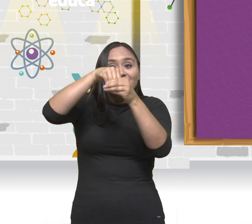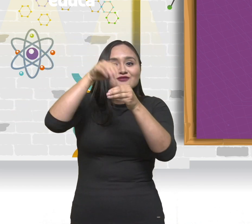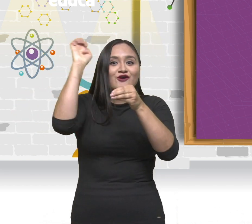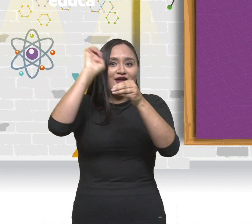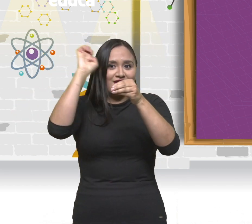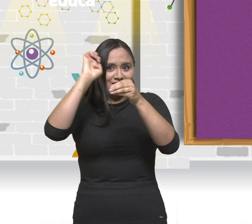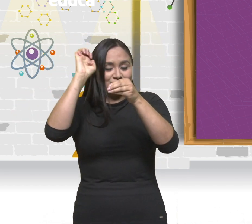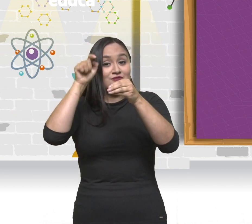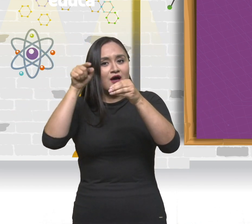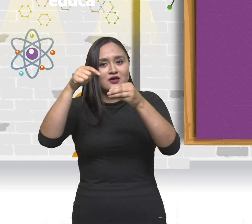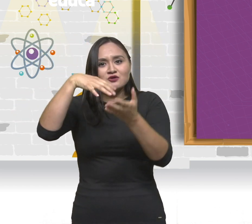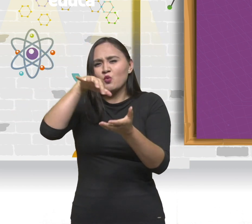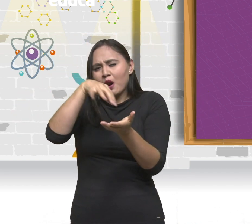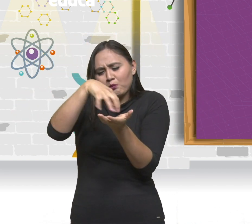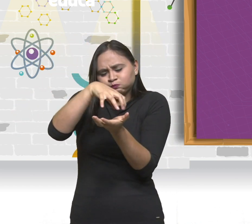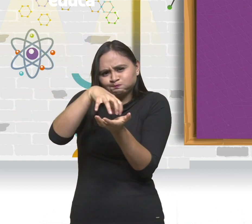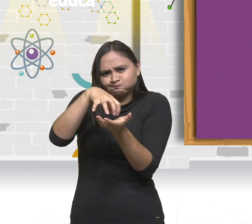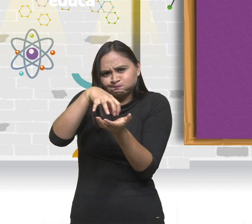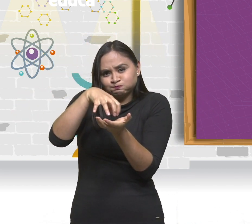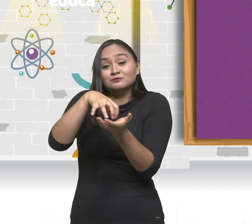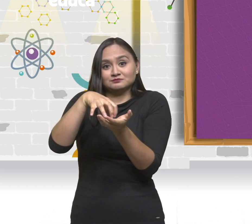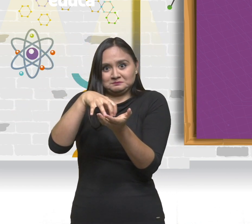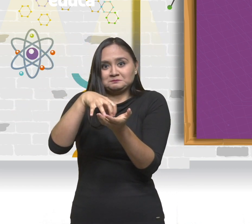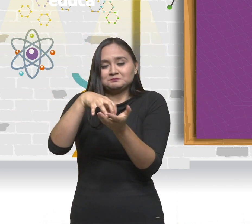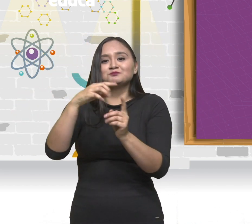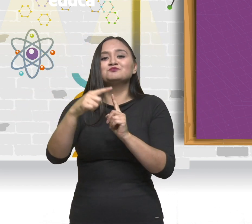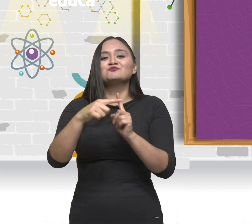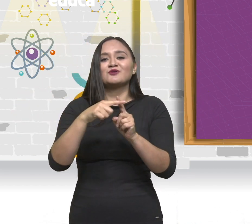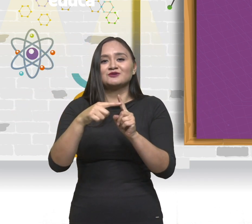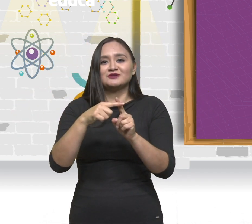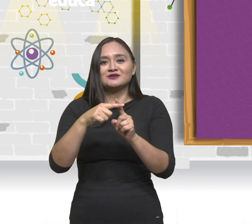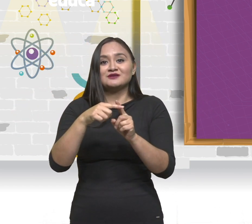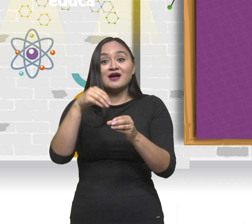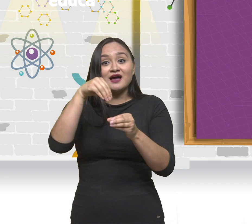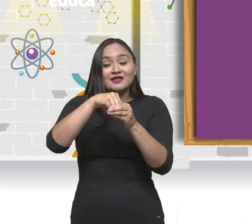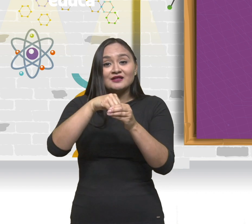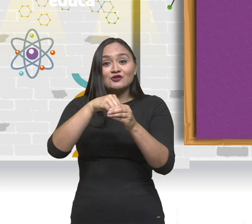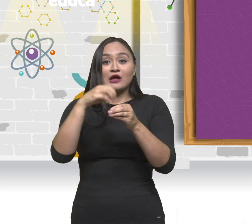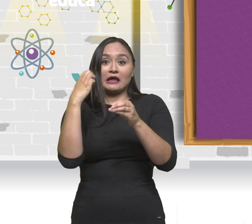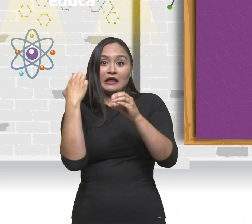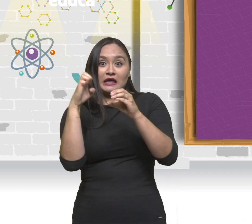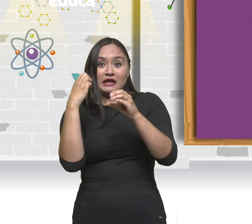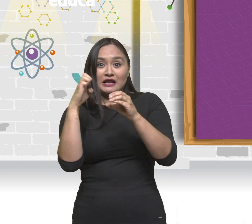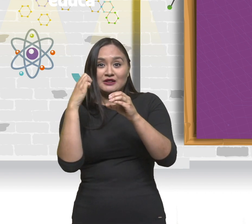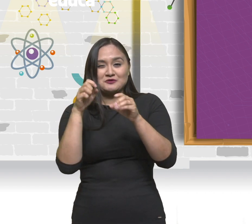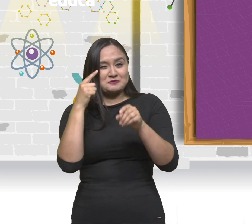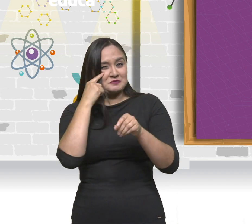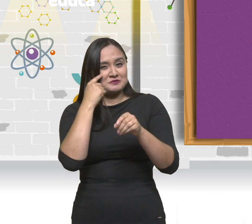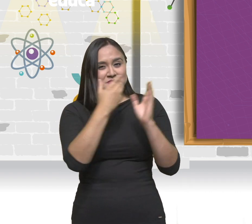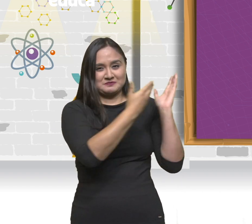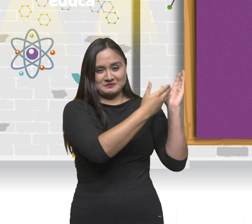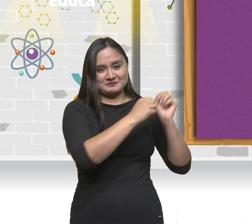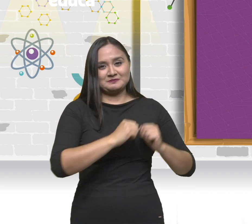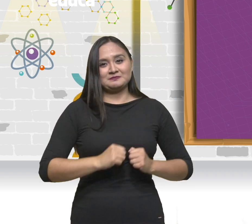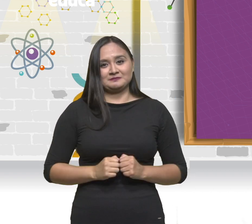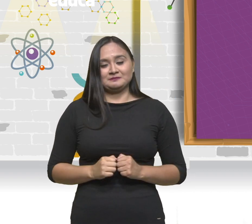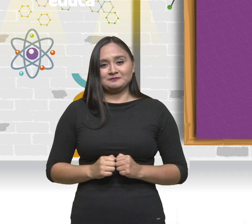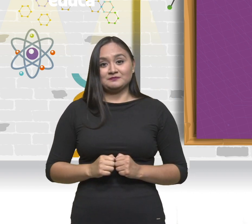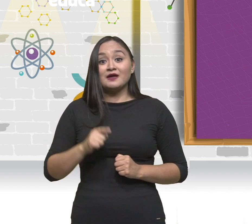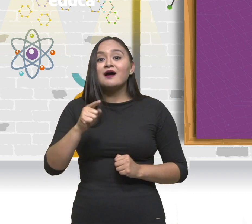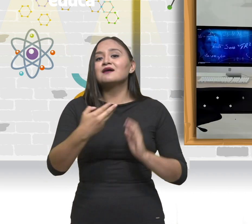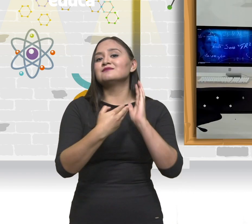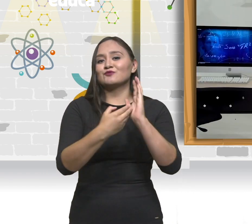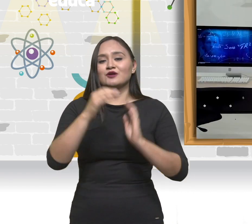los electrones, como una esfera de material gelatinoso cargado positivamente, con los electrones suspendidos en ella como pasas en un